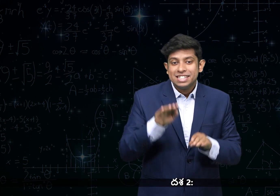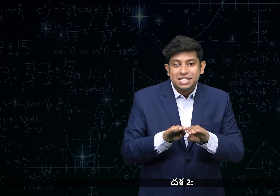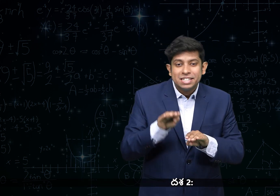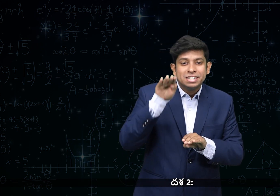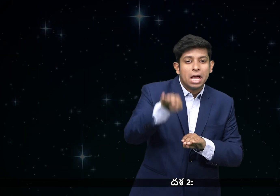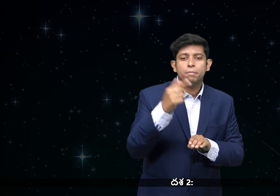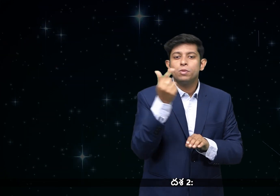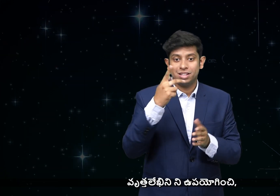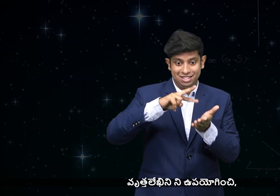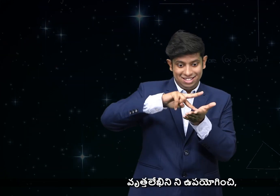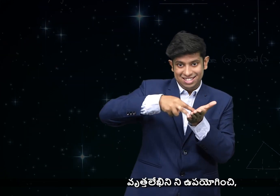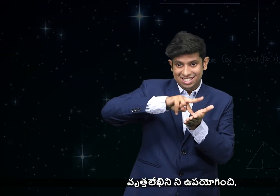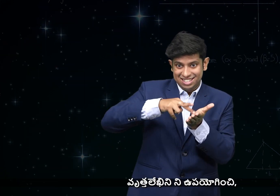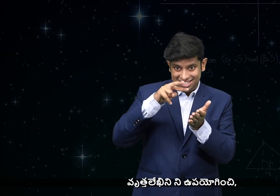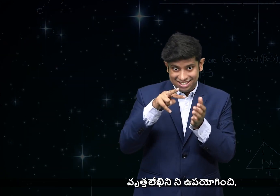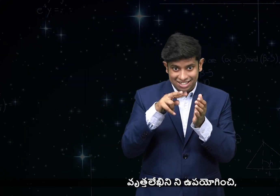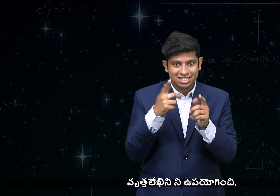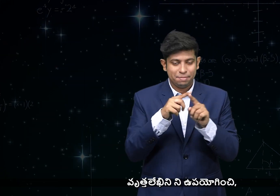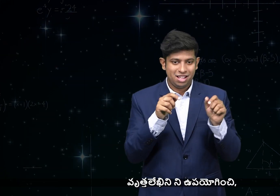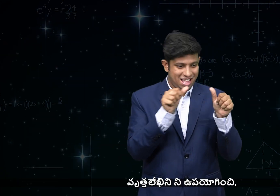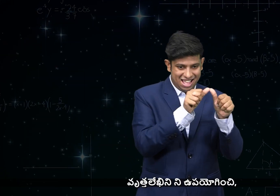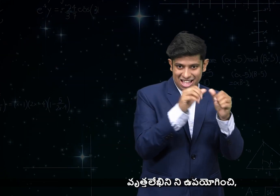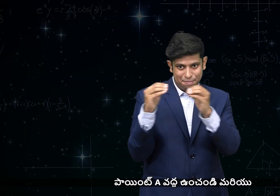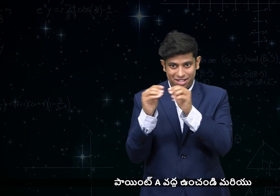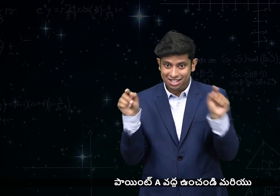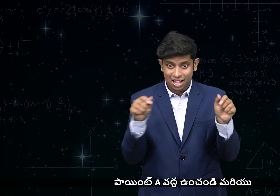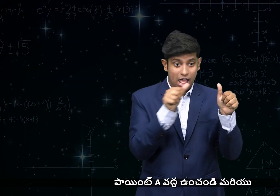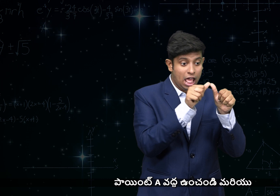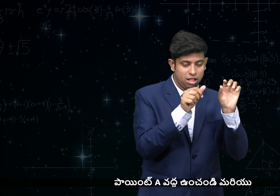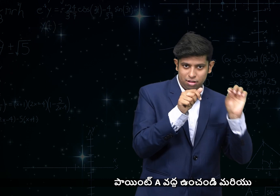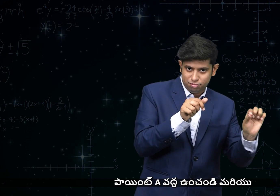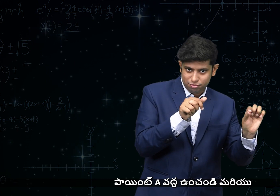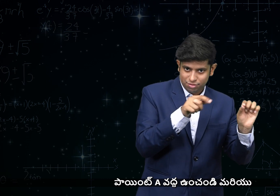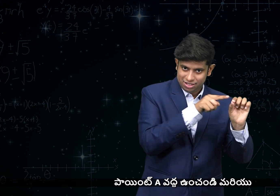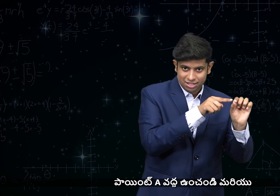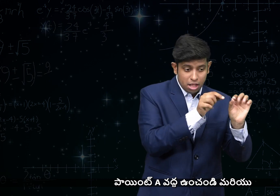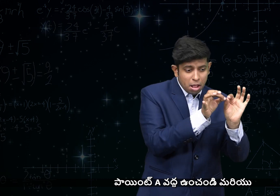దశ 2. వృత్త లేఖిని ఉపయోగించి పాయింట్ A వద్ద ఉంచండి మరియు